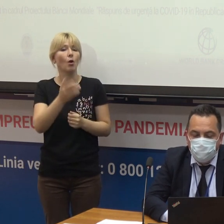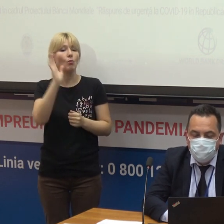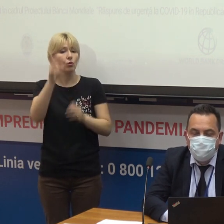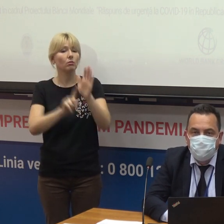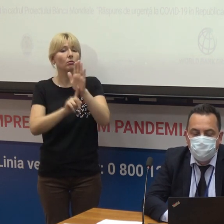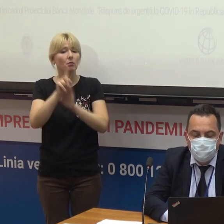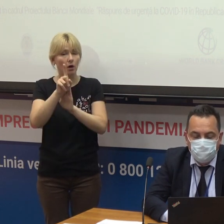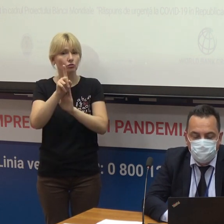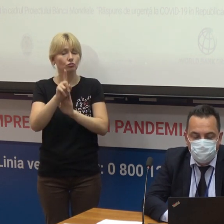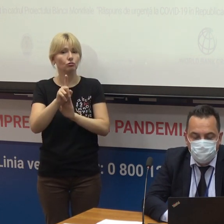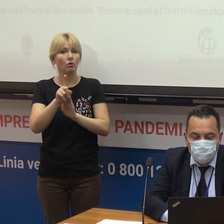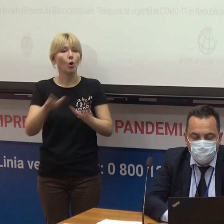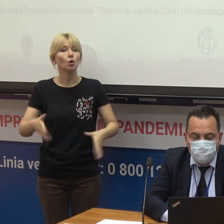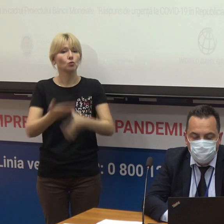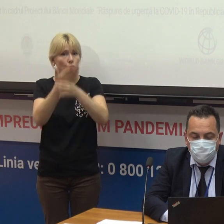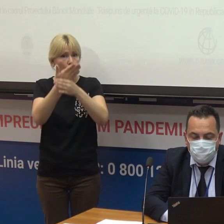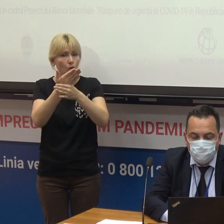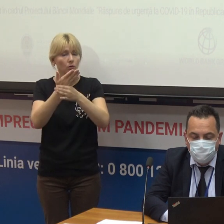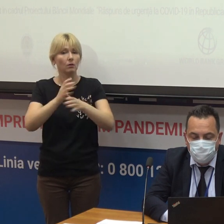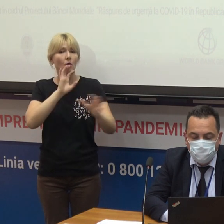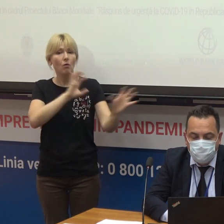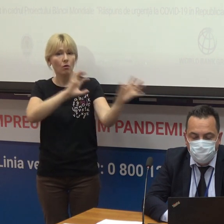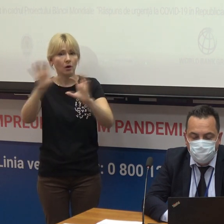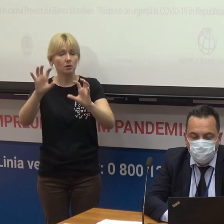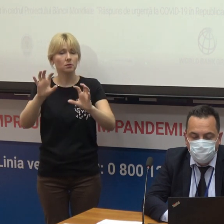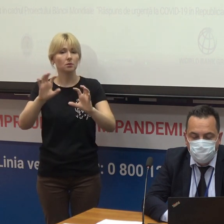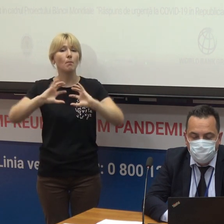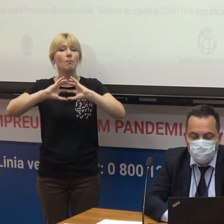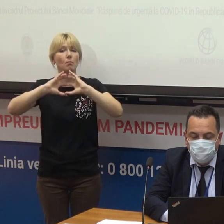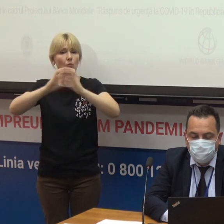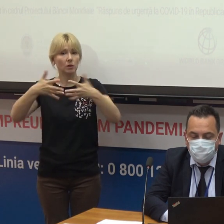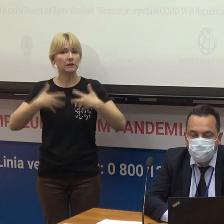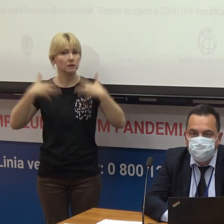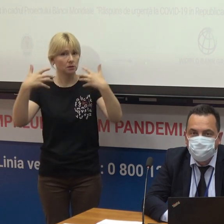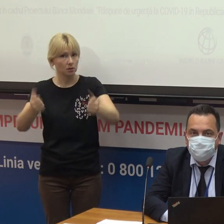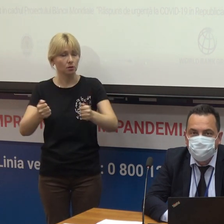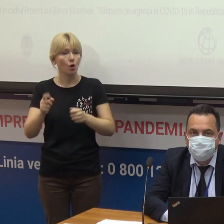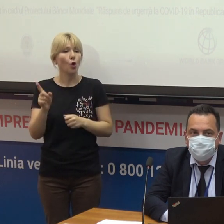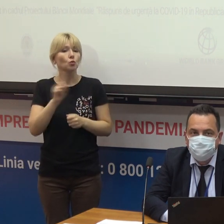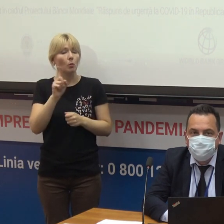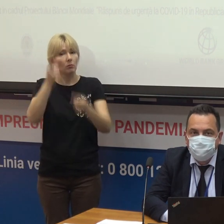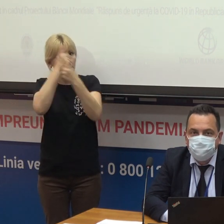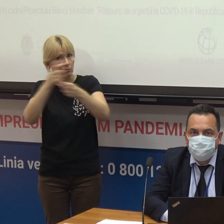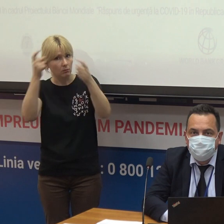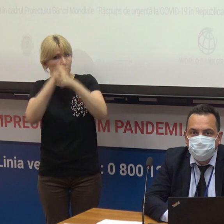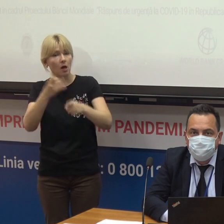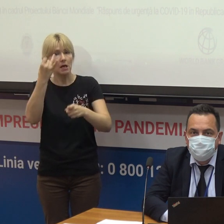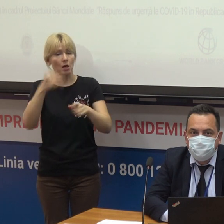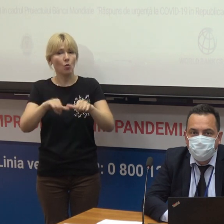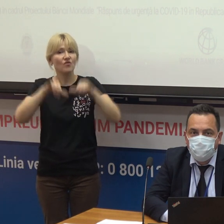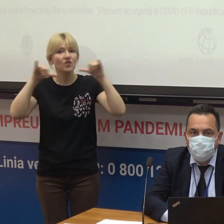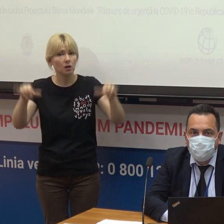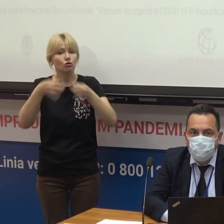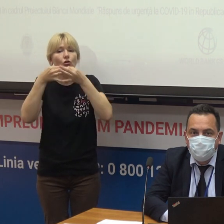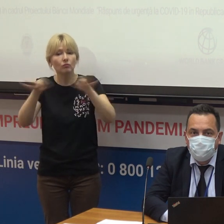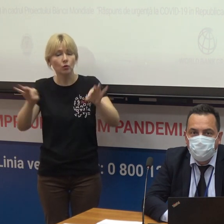misiune tehnică de suport a Organizației Mondiale Sănătății privind planificarea activităților de conștientizare și sporirea